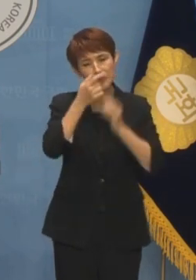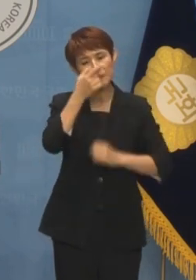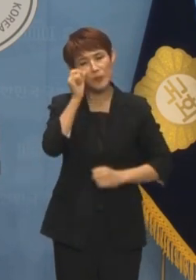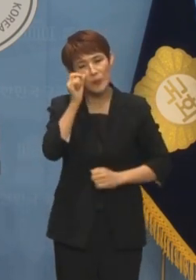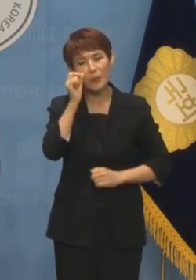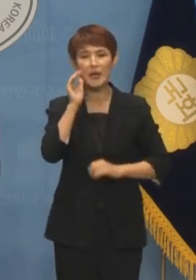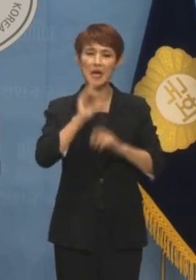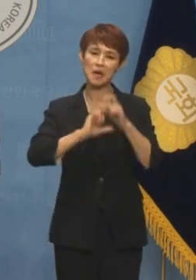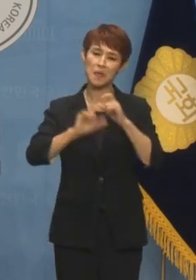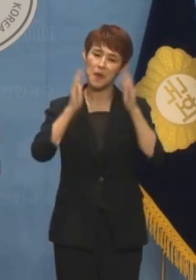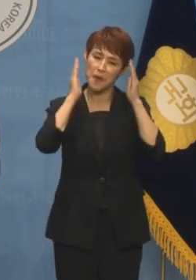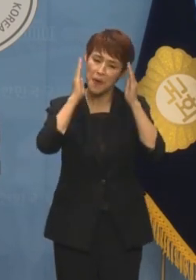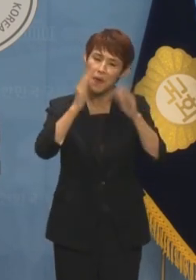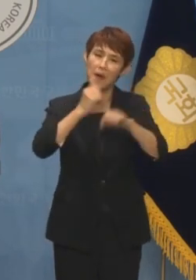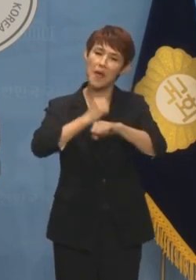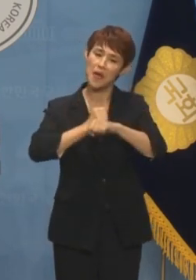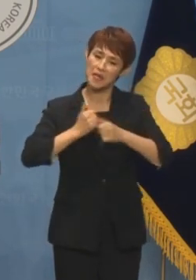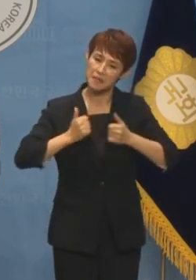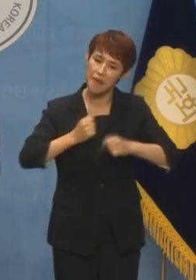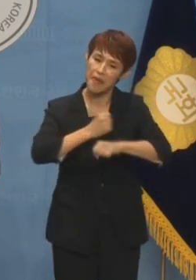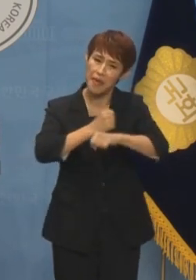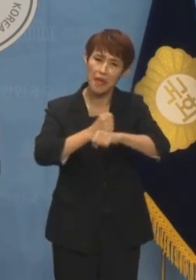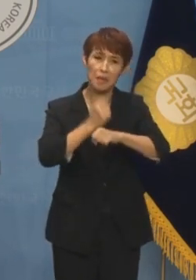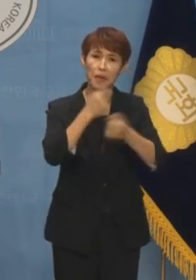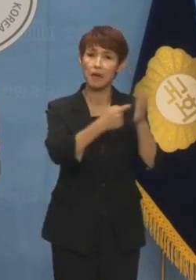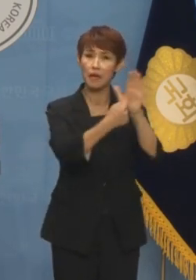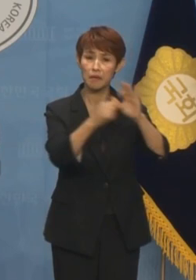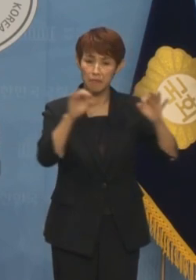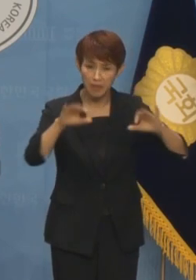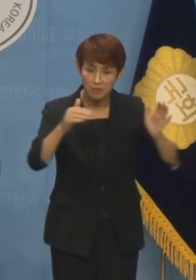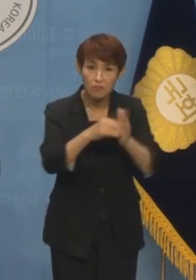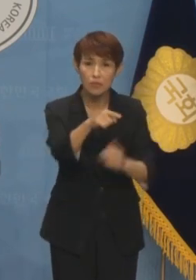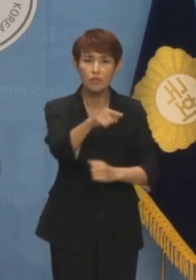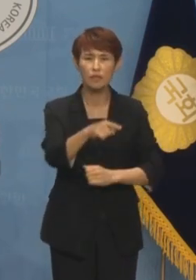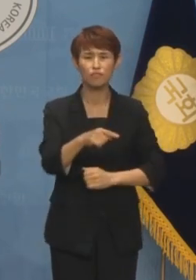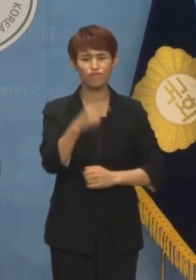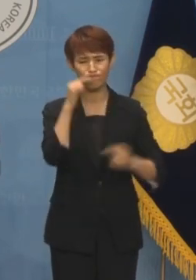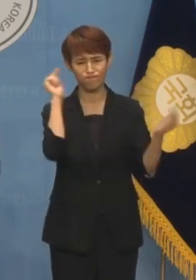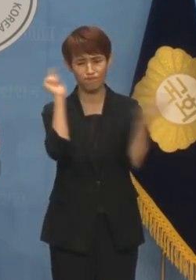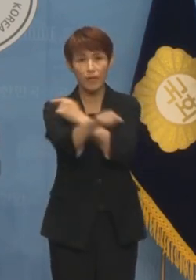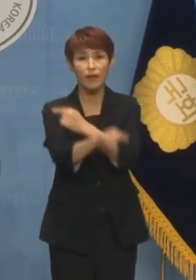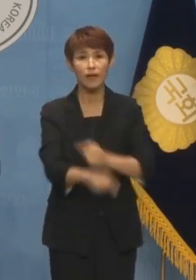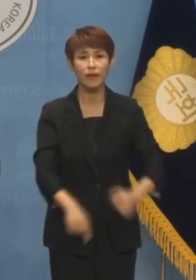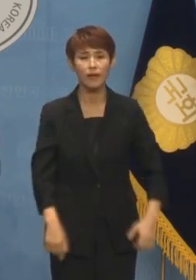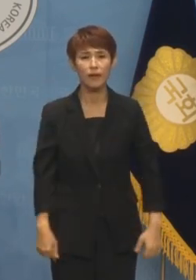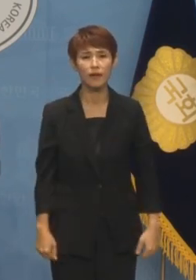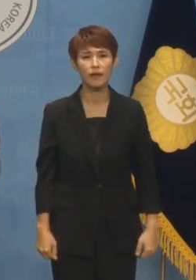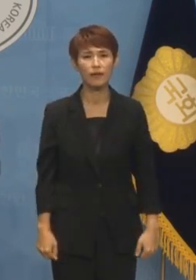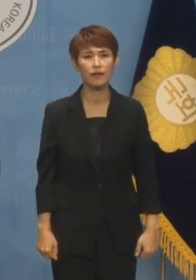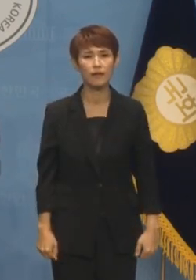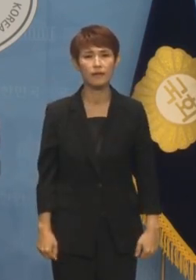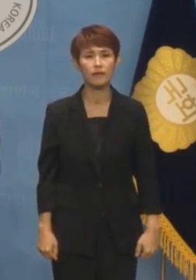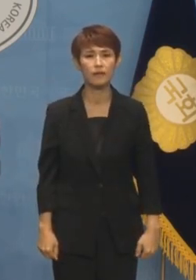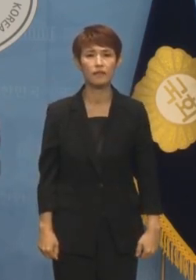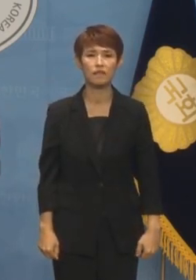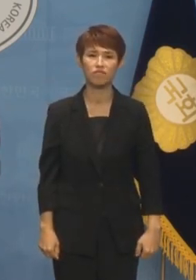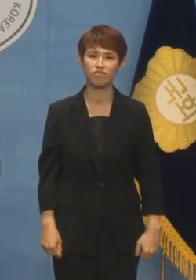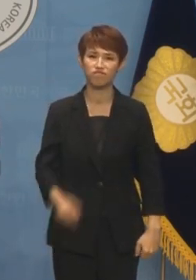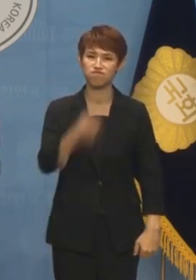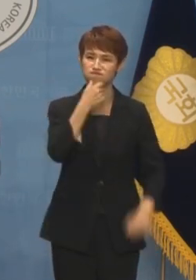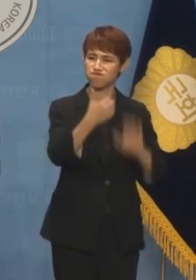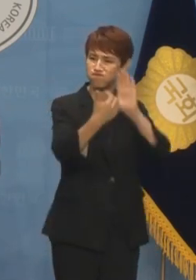더 뛰겠다고 답변했습니다. 이것은 동문서답도 아니고 명백한